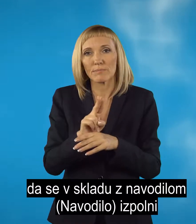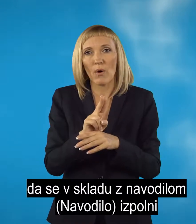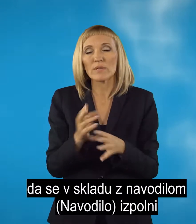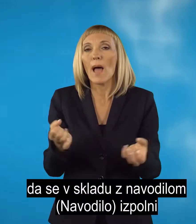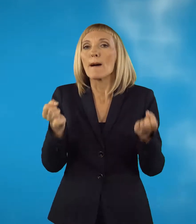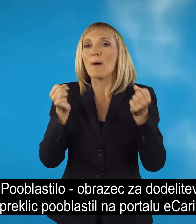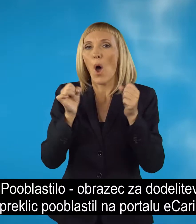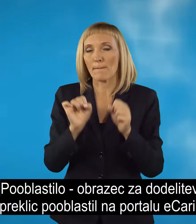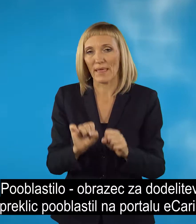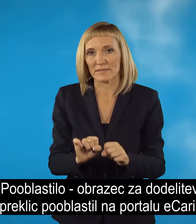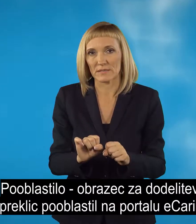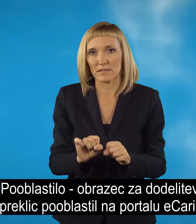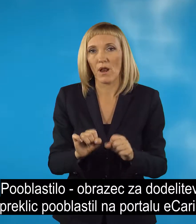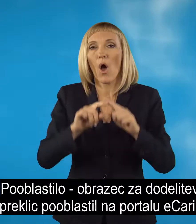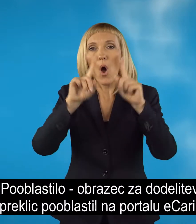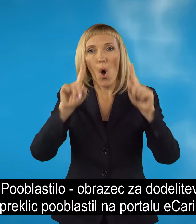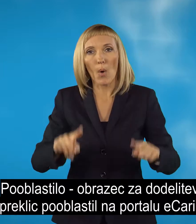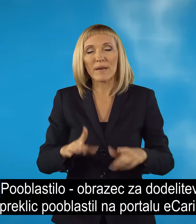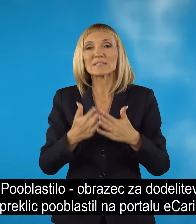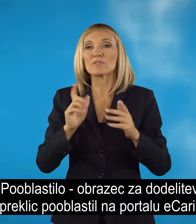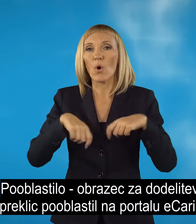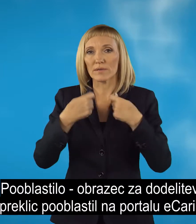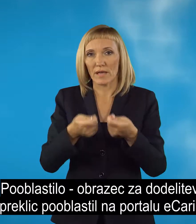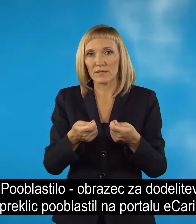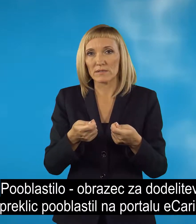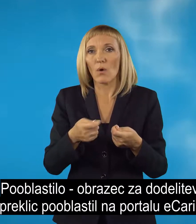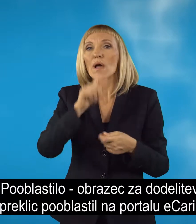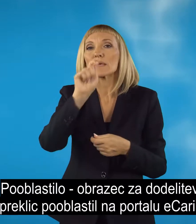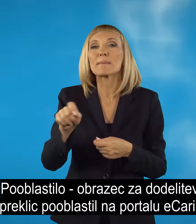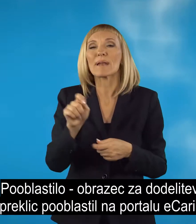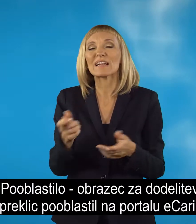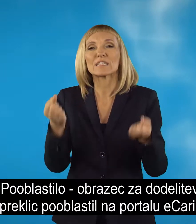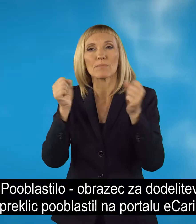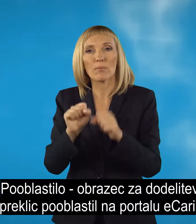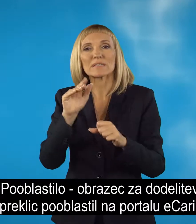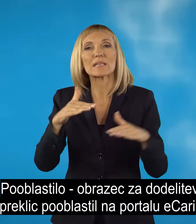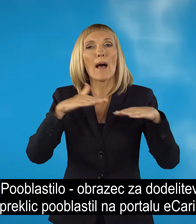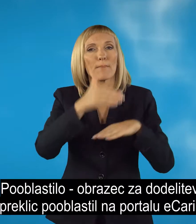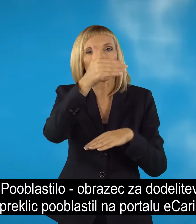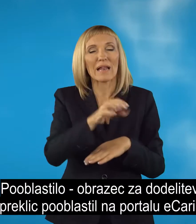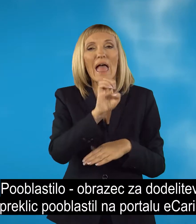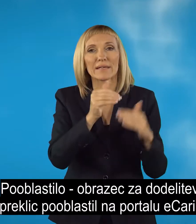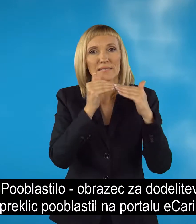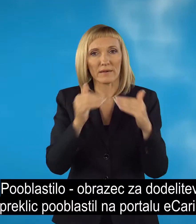izpolni pooblastilo, obrazec za dodelitev in preklic pooblastil na portalu e-carina.